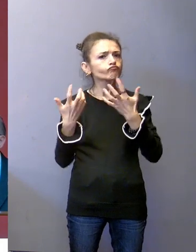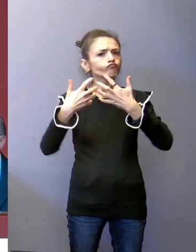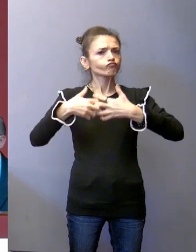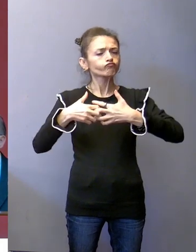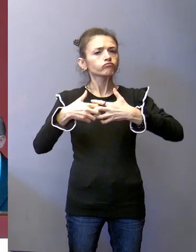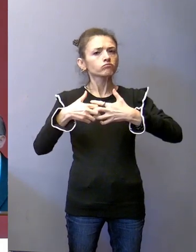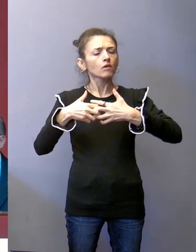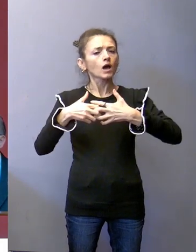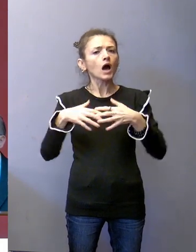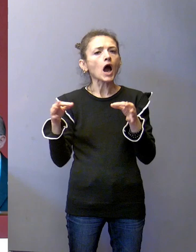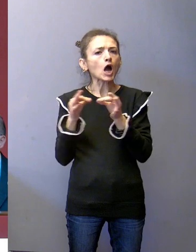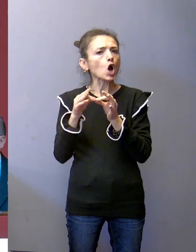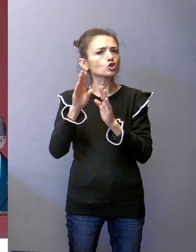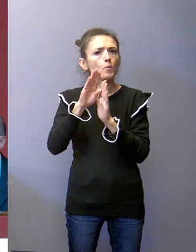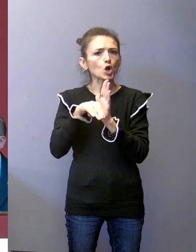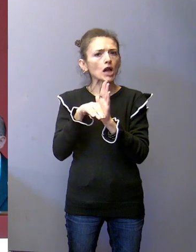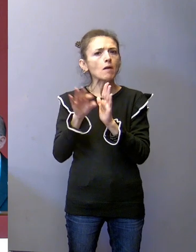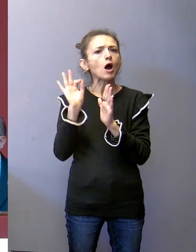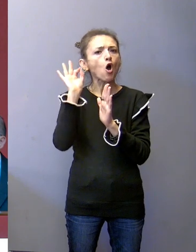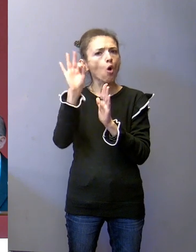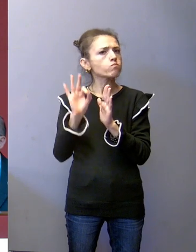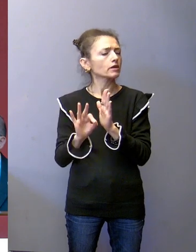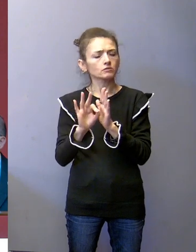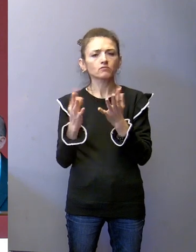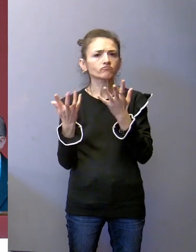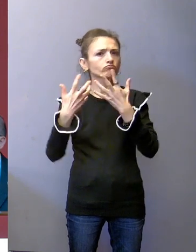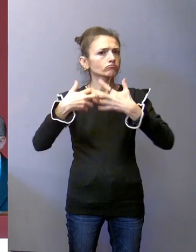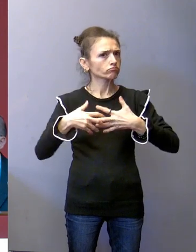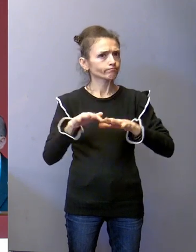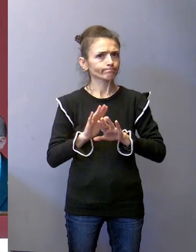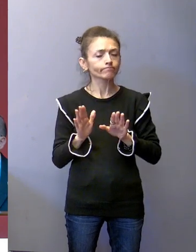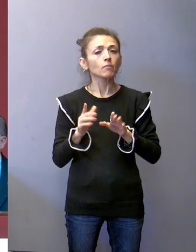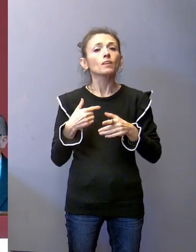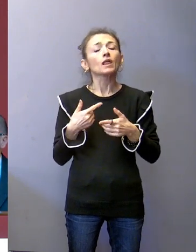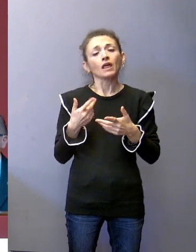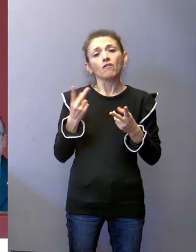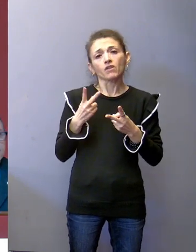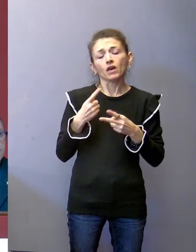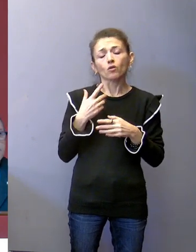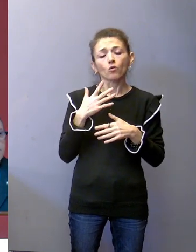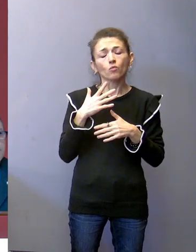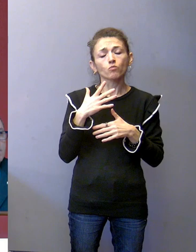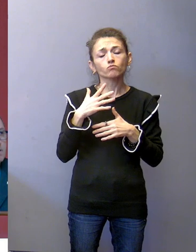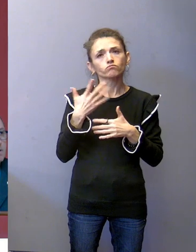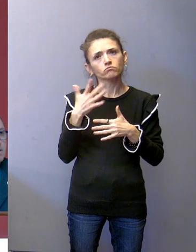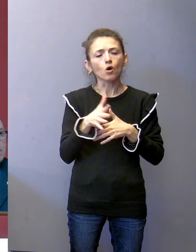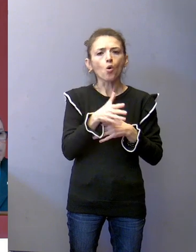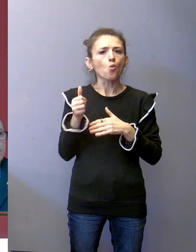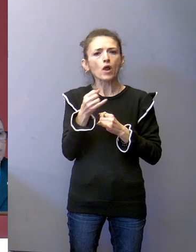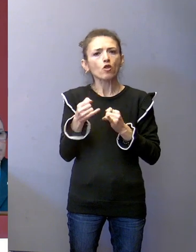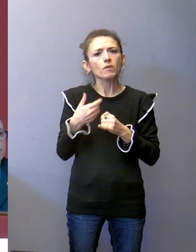dell'accordo di programma fatto che è vero lo ricorda circa un anno e mezzo fa era stato